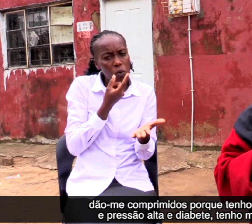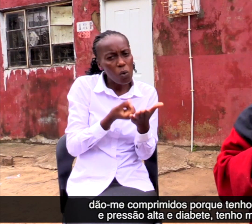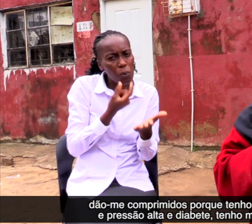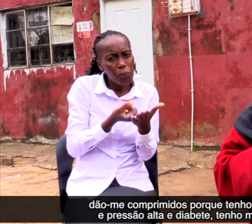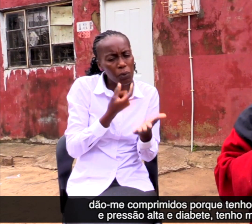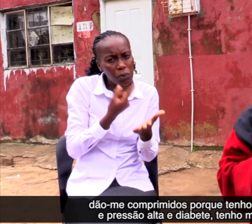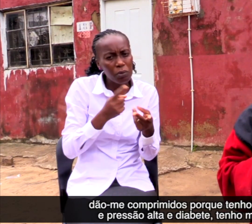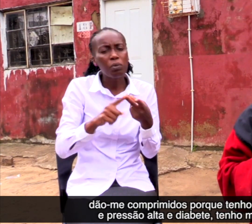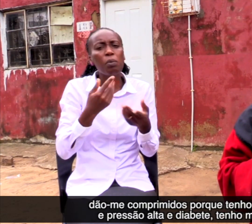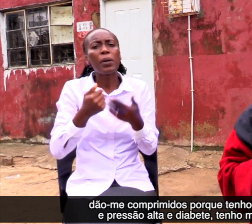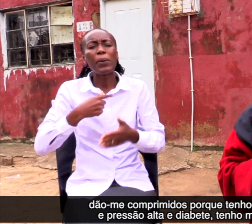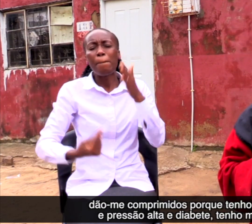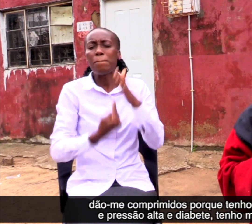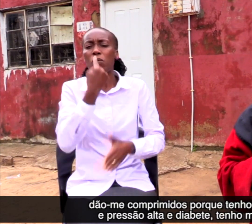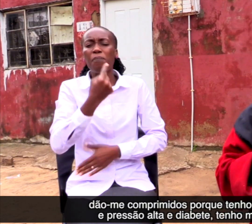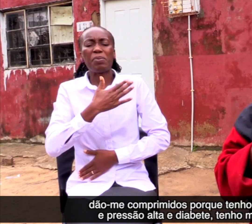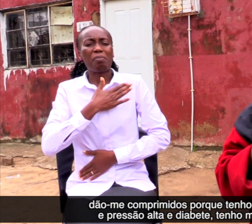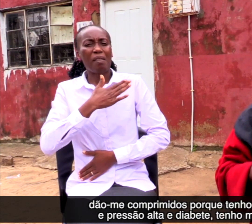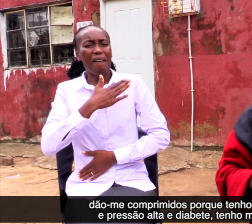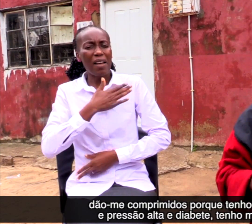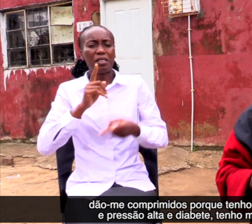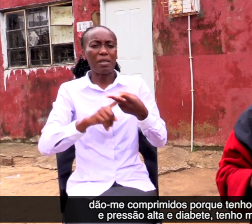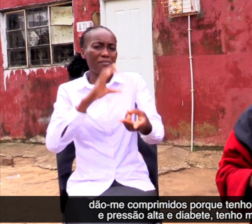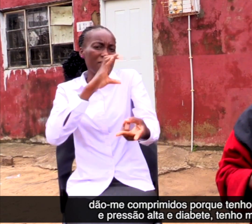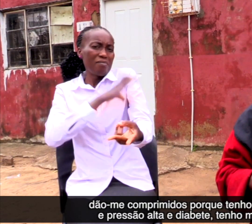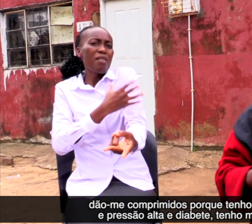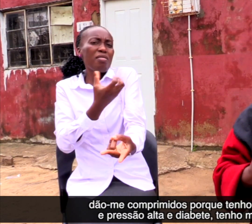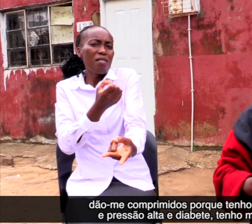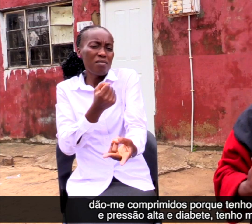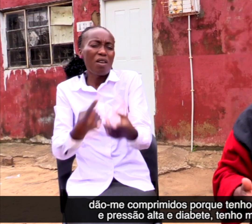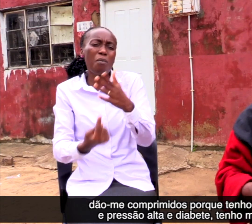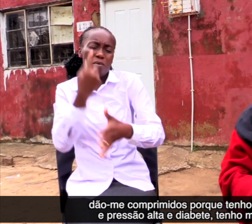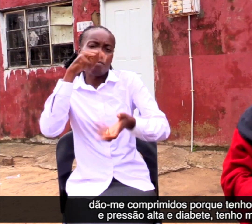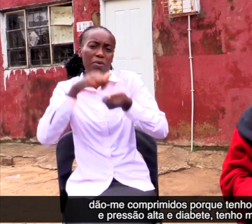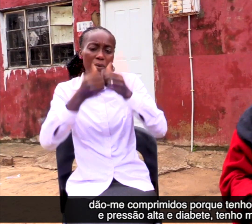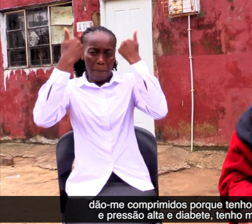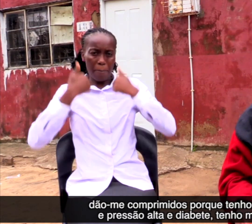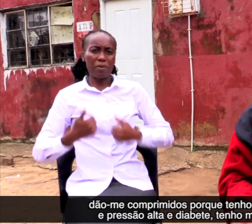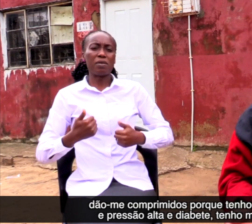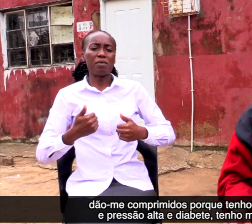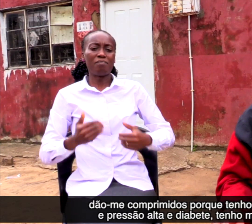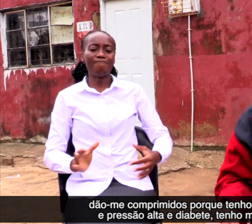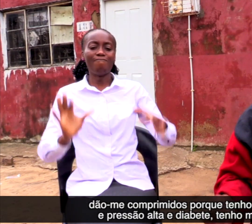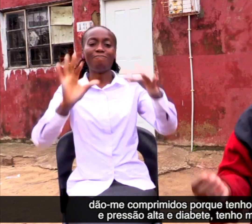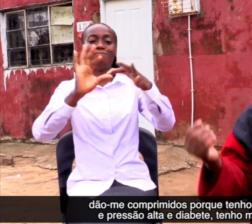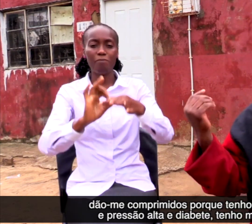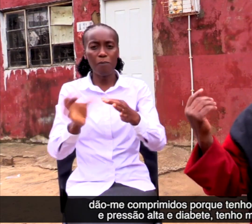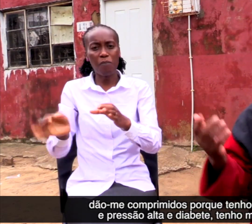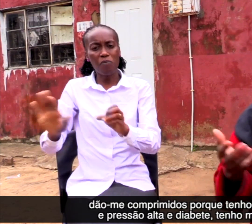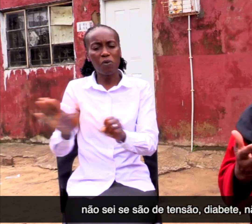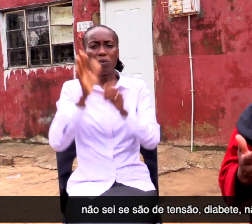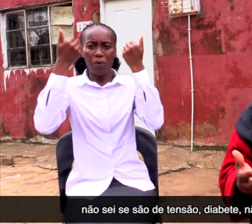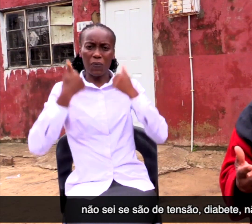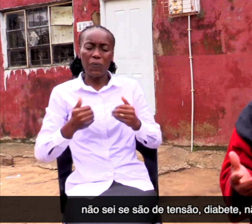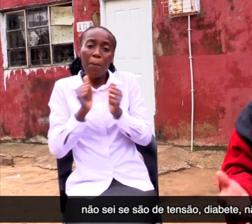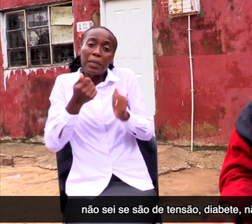sofro de asma, sofro de alta tensão. A tensão ia dar diabetes. Tem medicamento aí,